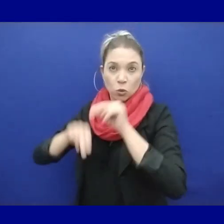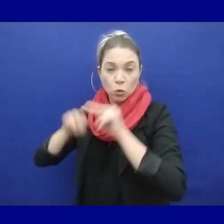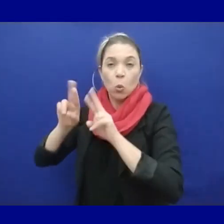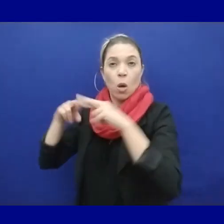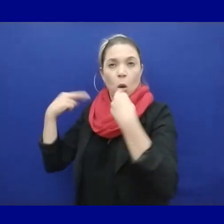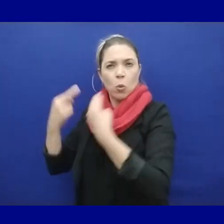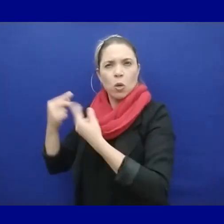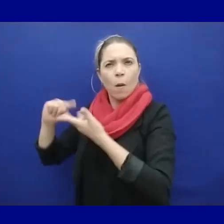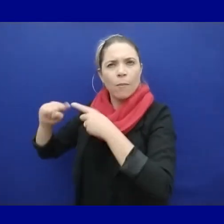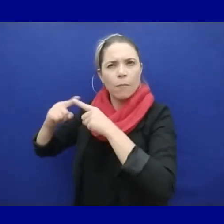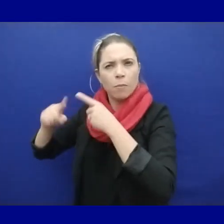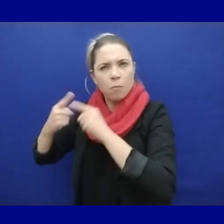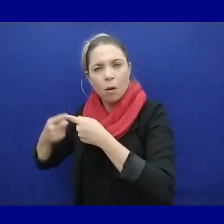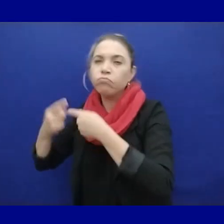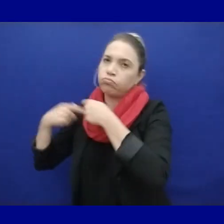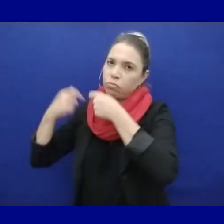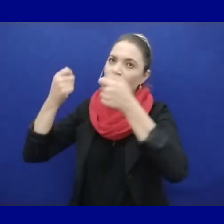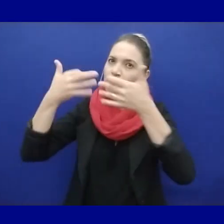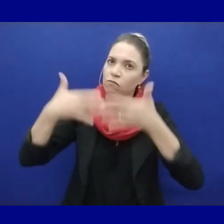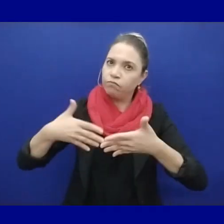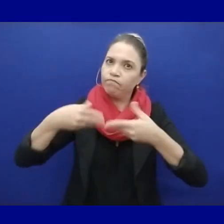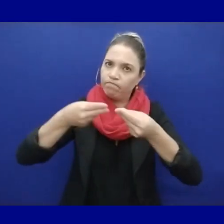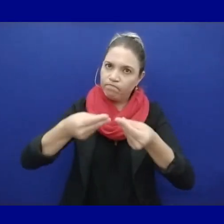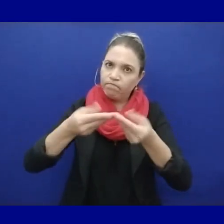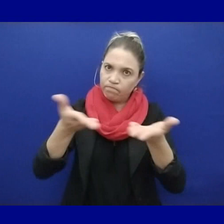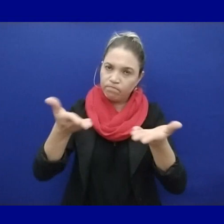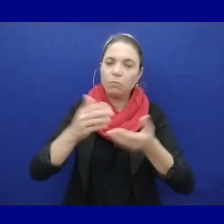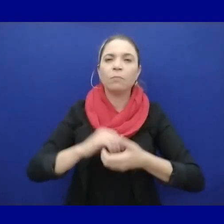junho de 2020. Diz assim o comunicado: